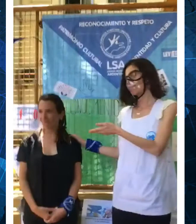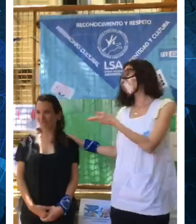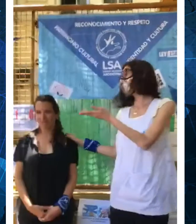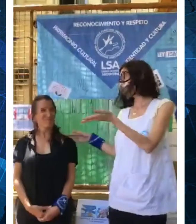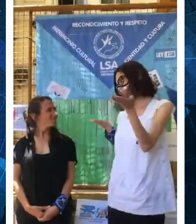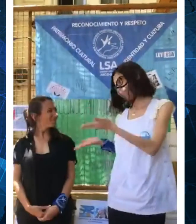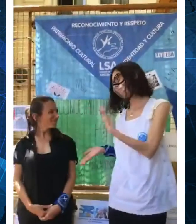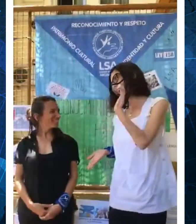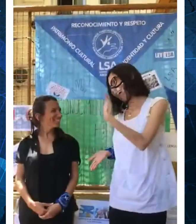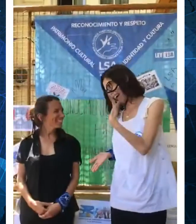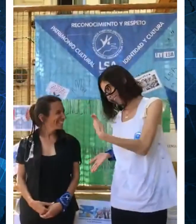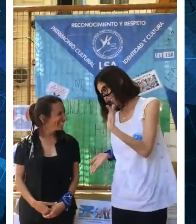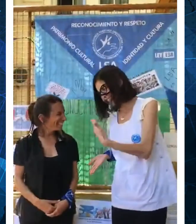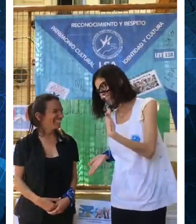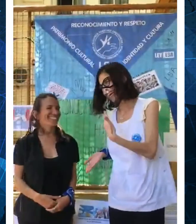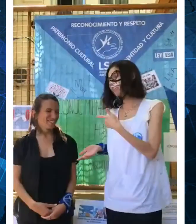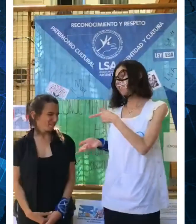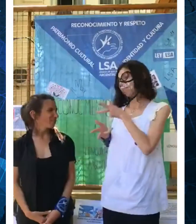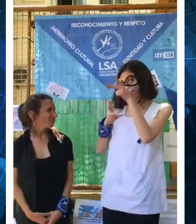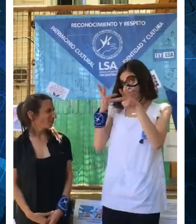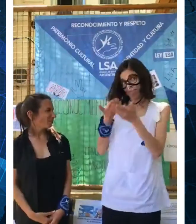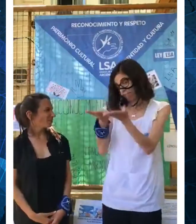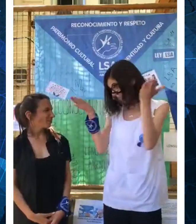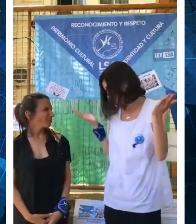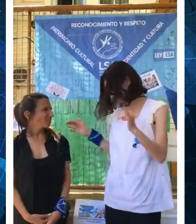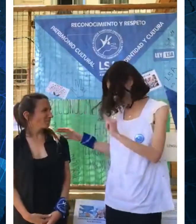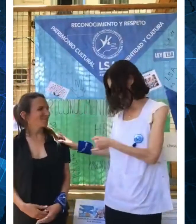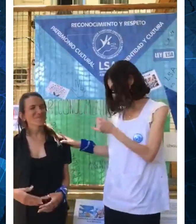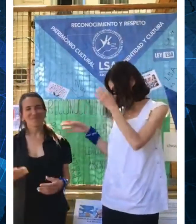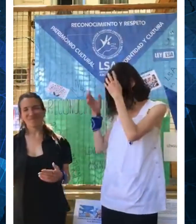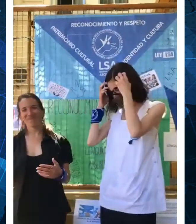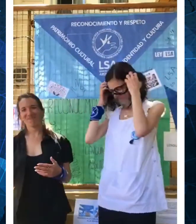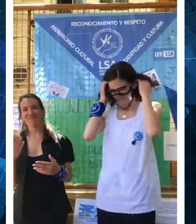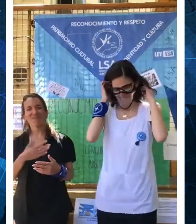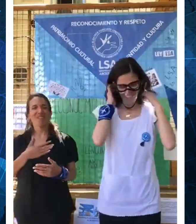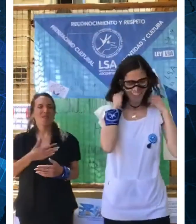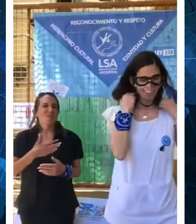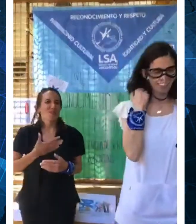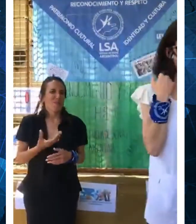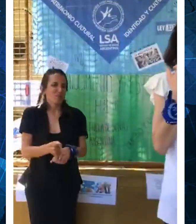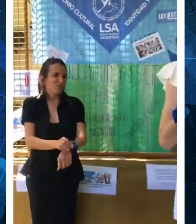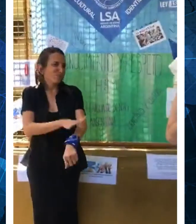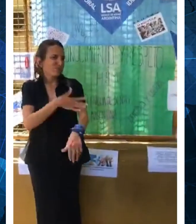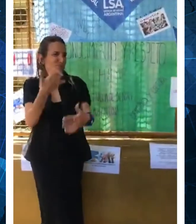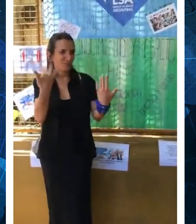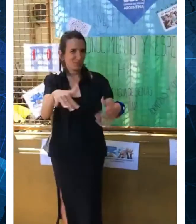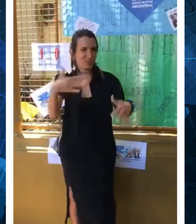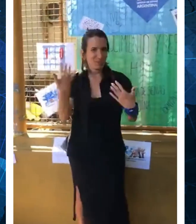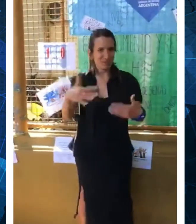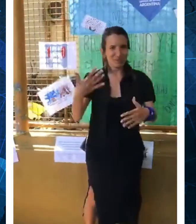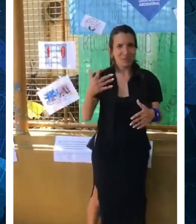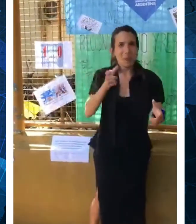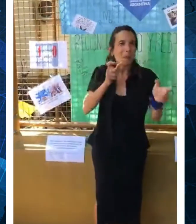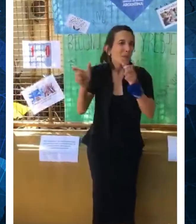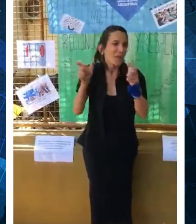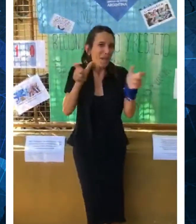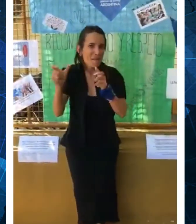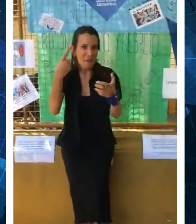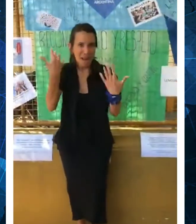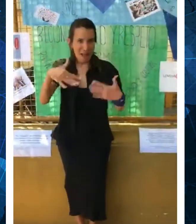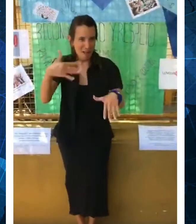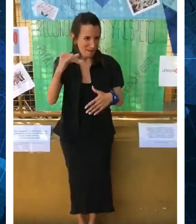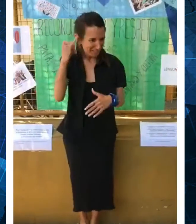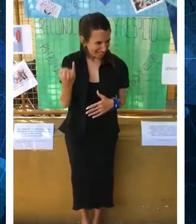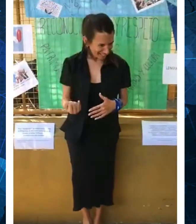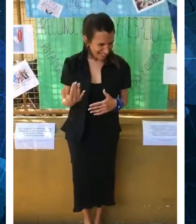de Sordos. Bienvenida, gracias. Bueno, podés tomar la palabra. Estoy muy